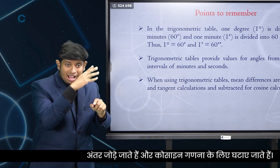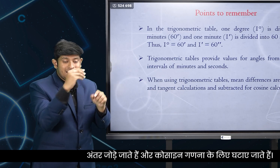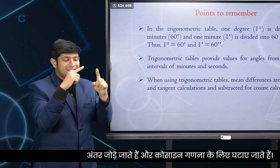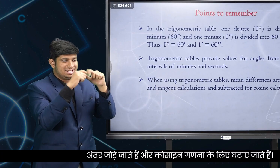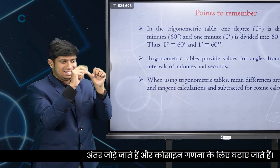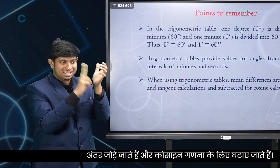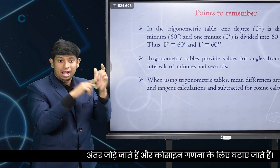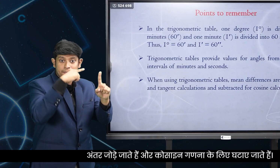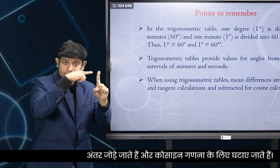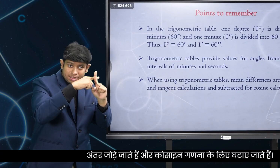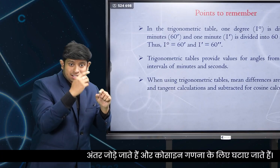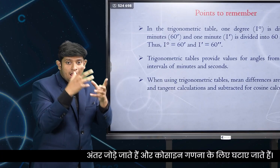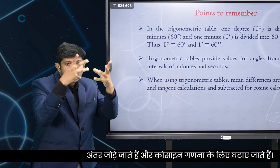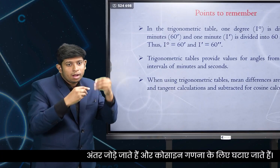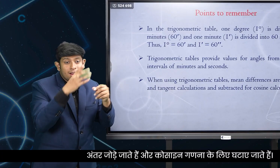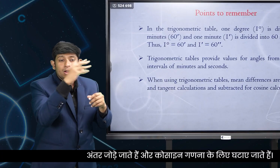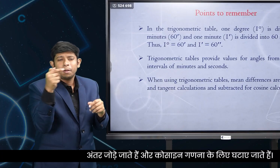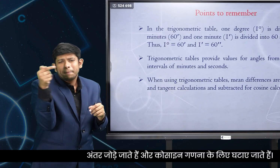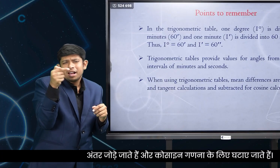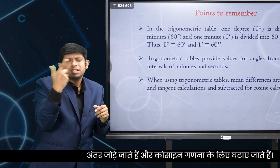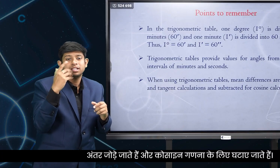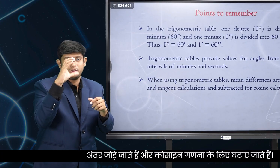हैं और कोसाइन गणना के लिए घटाए जाते हैं.